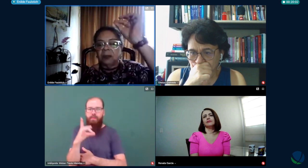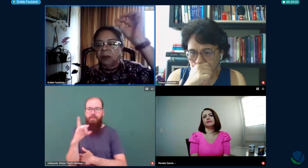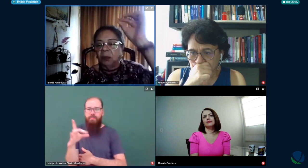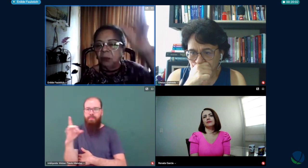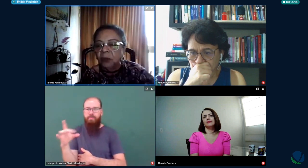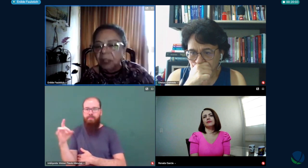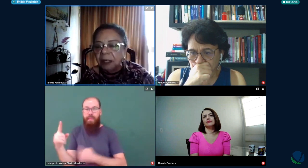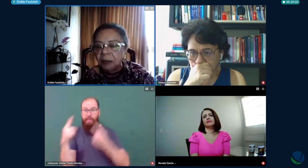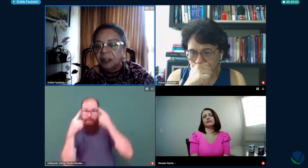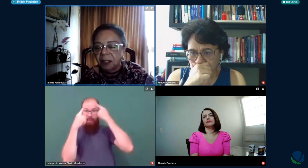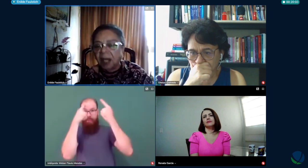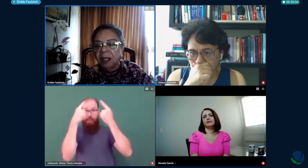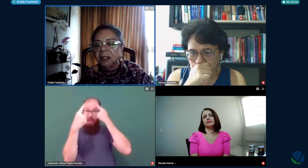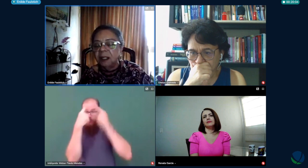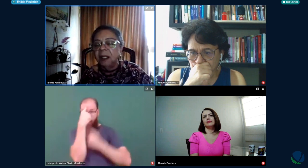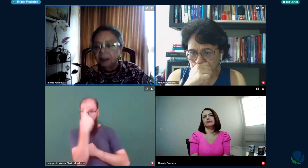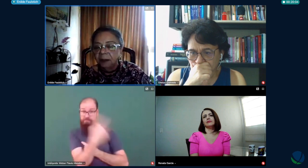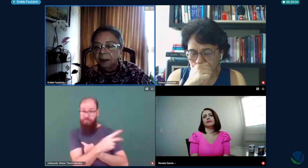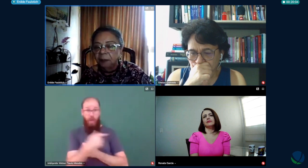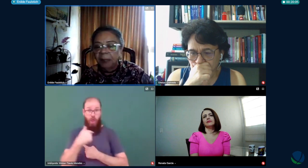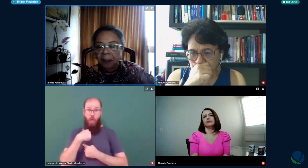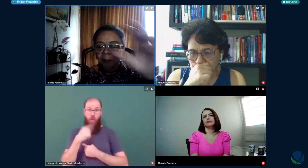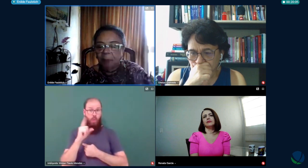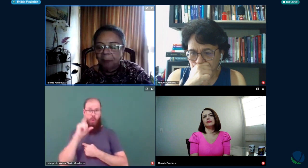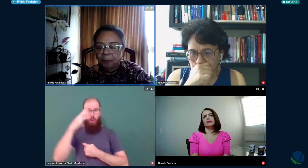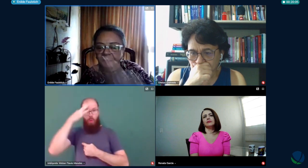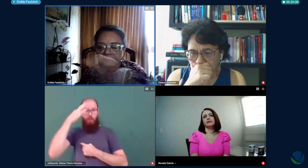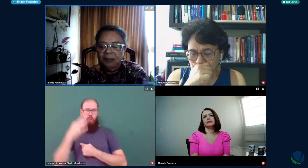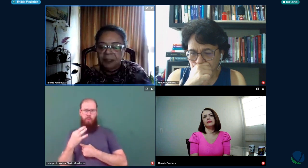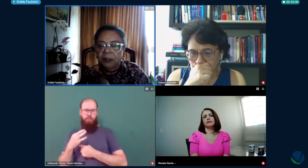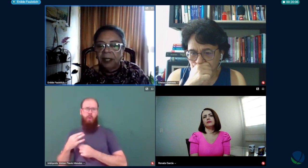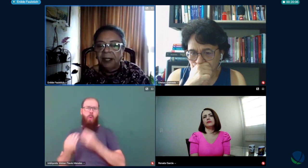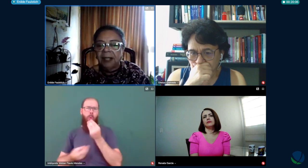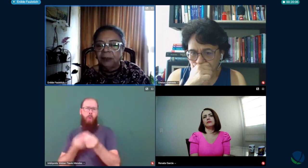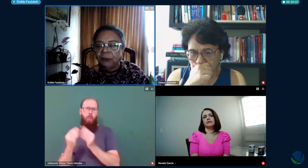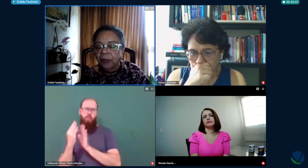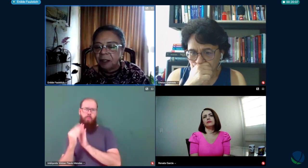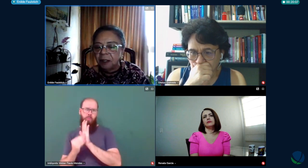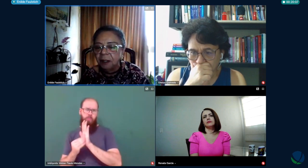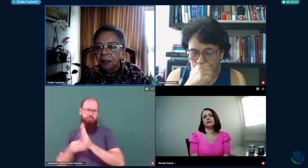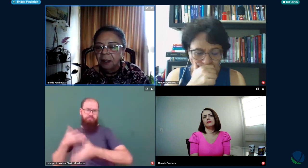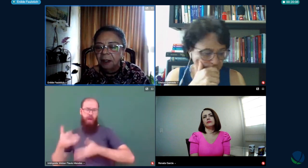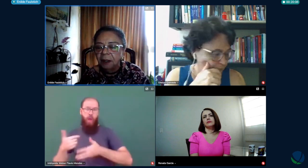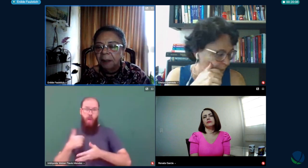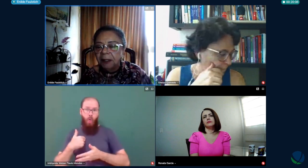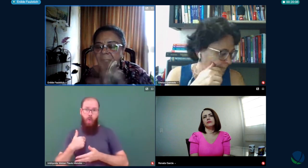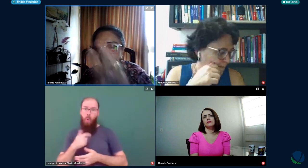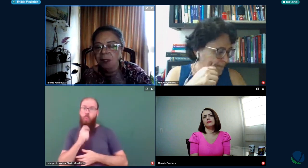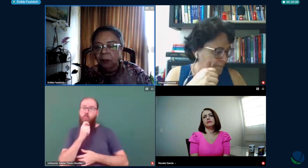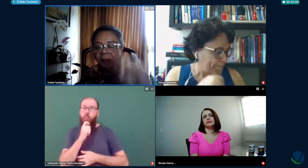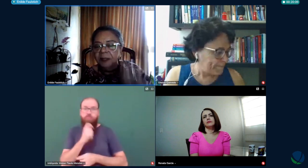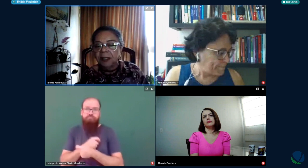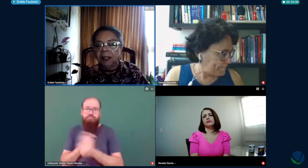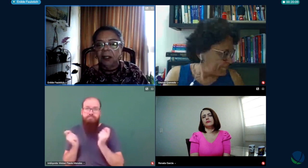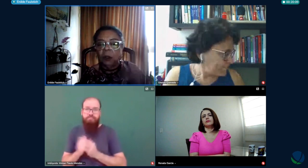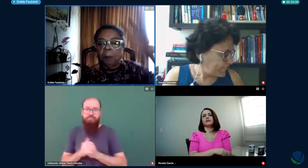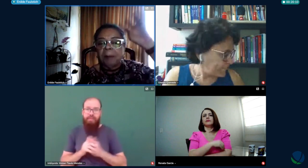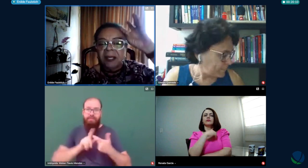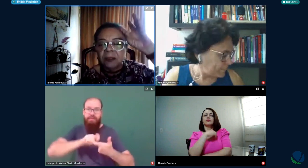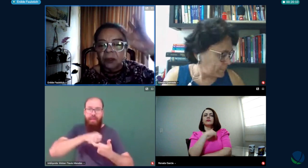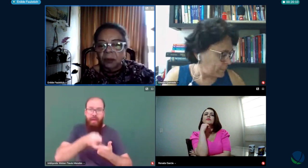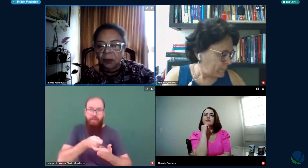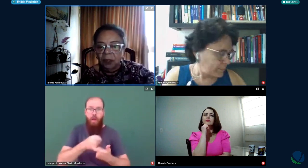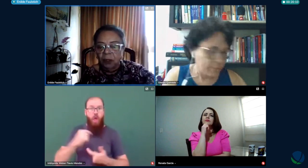tenho esse conteúdo de língua de sinais para fazer o que Renata fez, para criar sinal termo, isso e aquilo. Eu